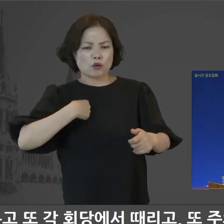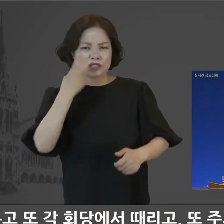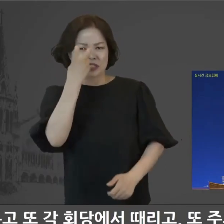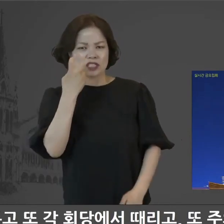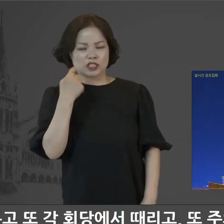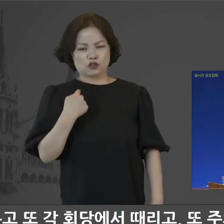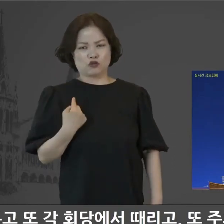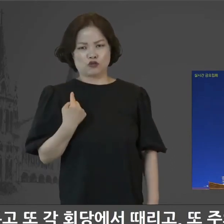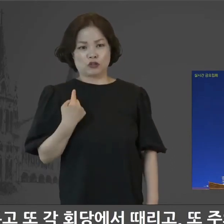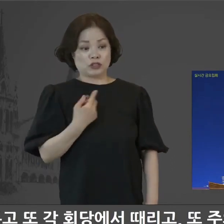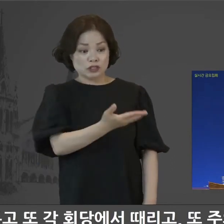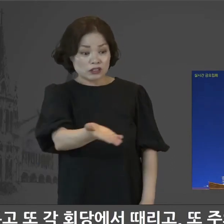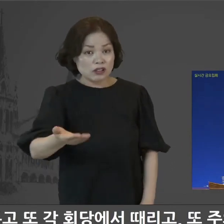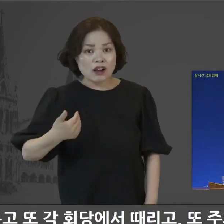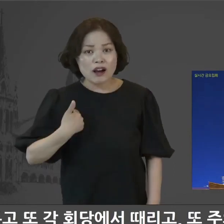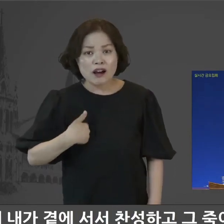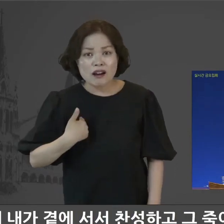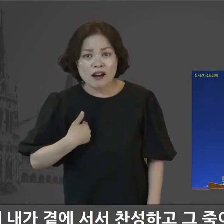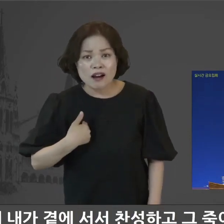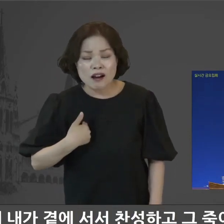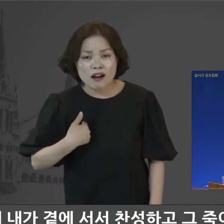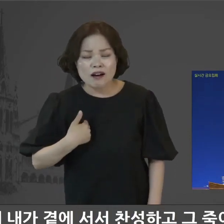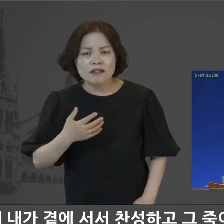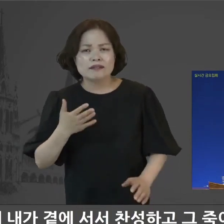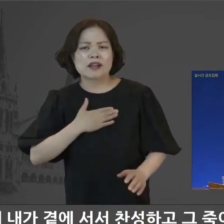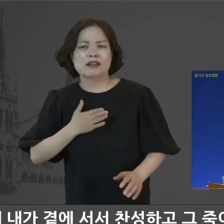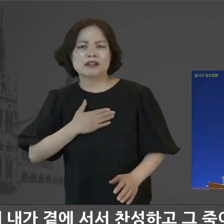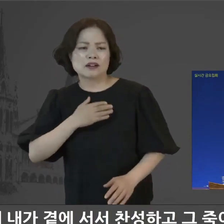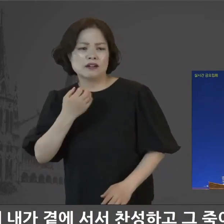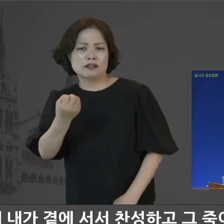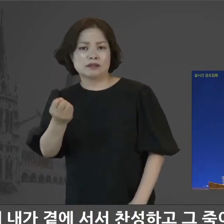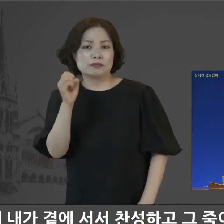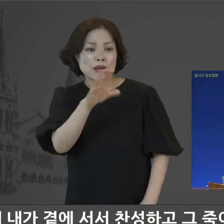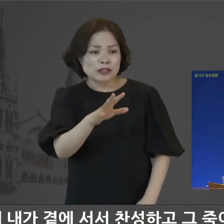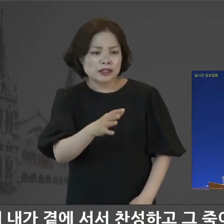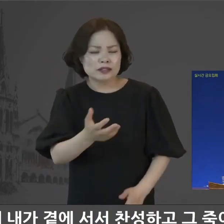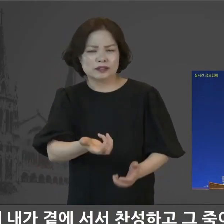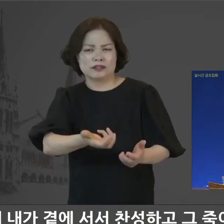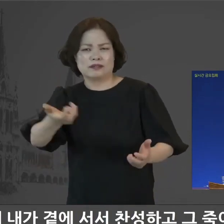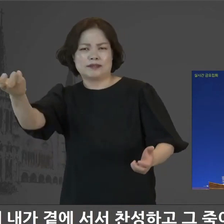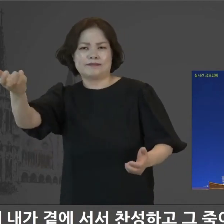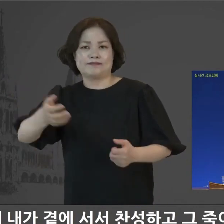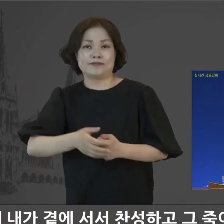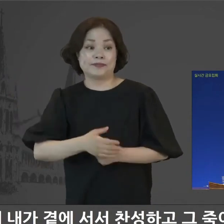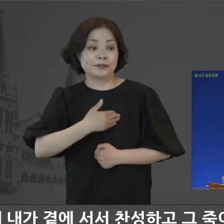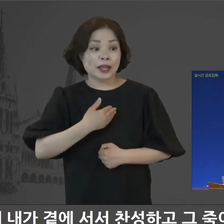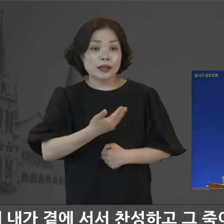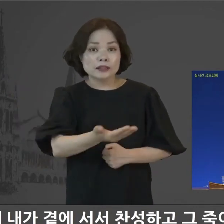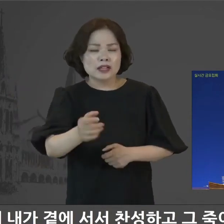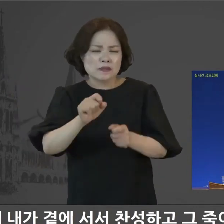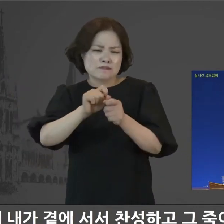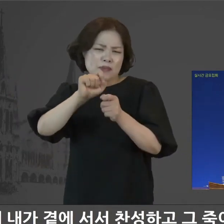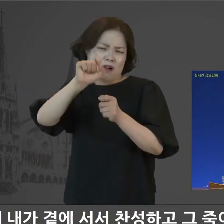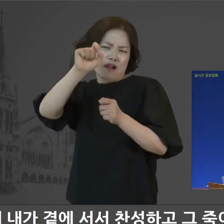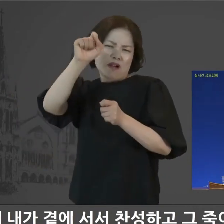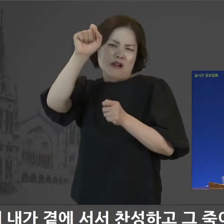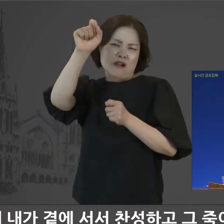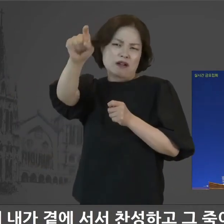줄 그들도 아나이다. 계속 나더러 또 이르시되 떠나가라, 내가 너를